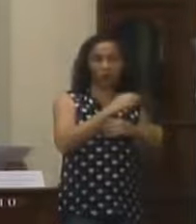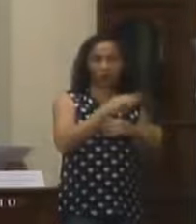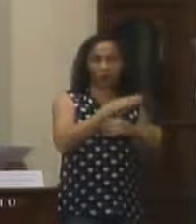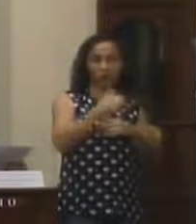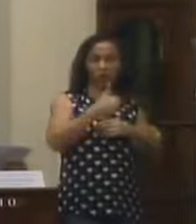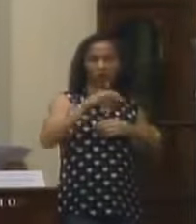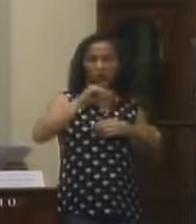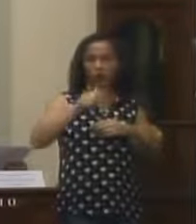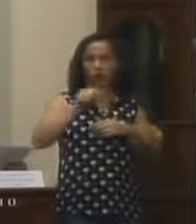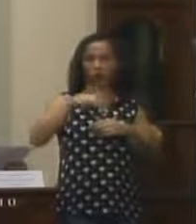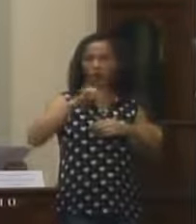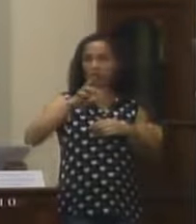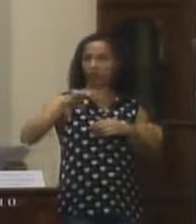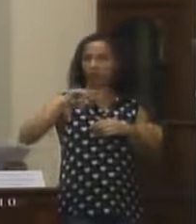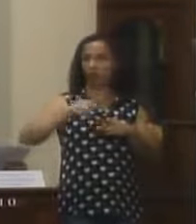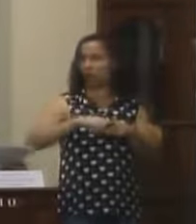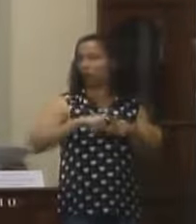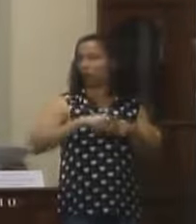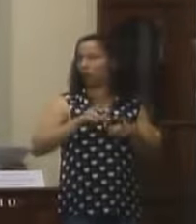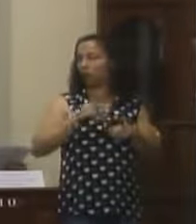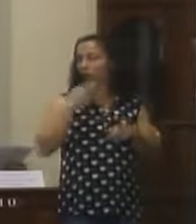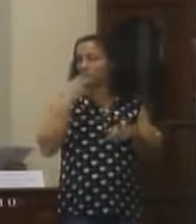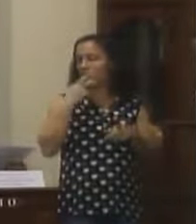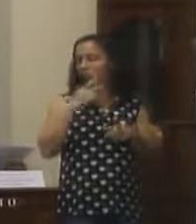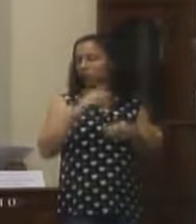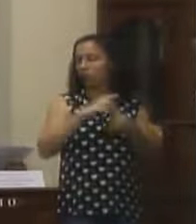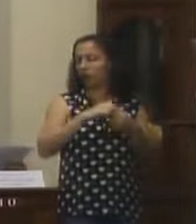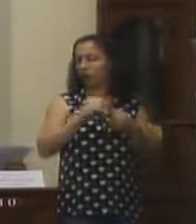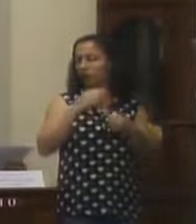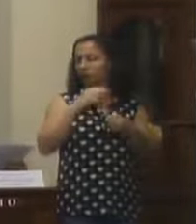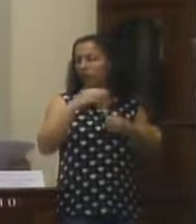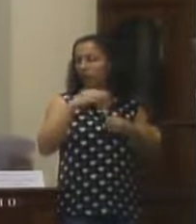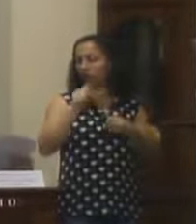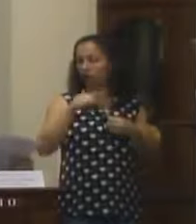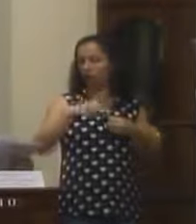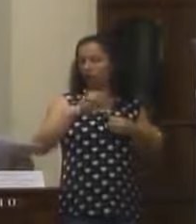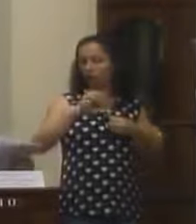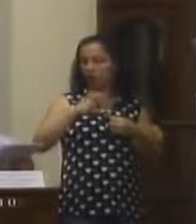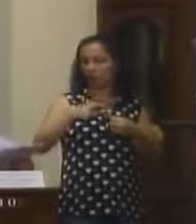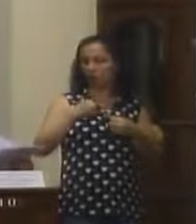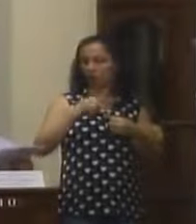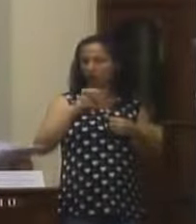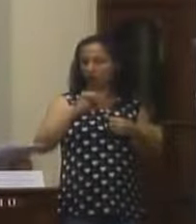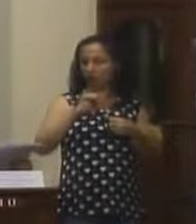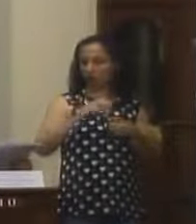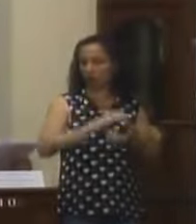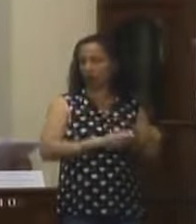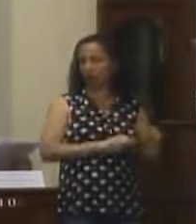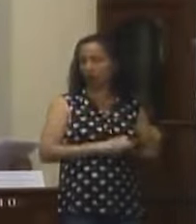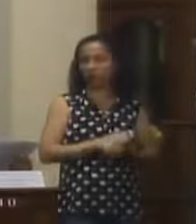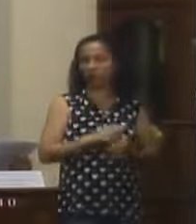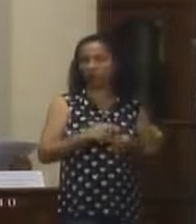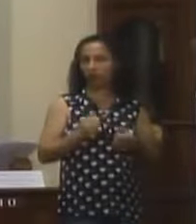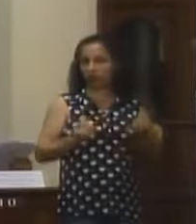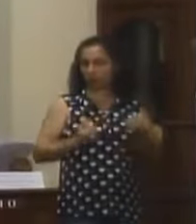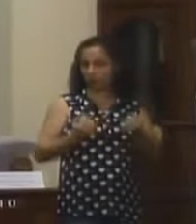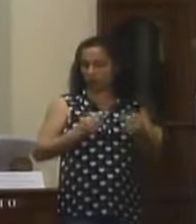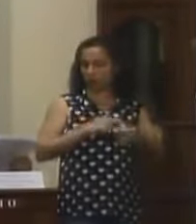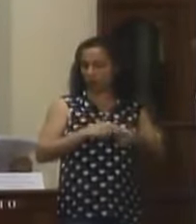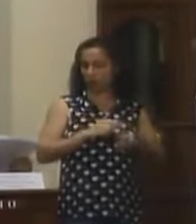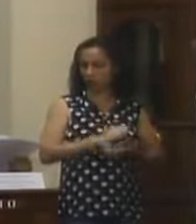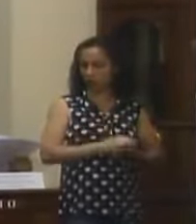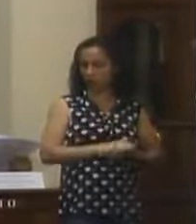2017, na qual deu nova redação a este anexo 5, passando a vigorar com a seguinte redação. Cargos, fiscalizador de controle interno,